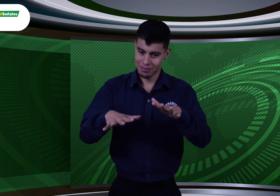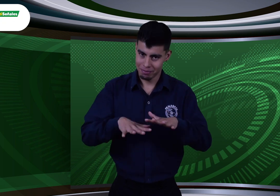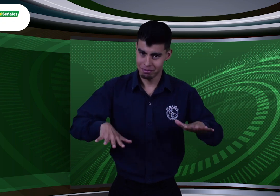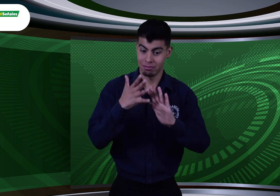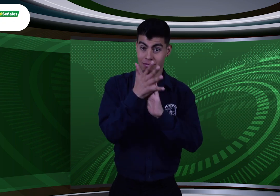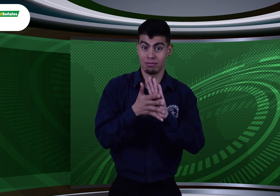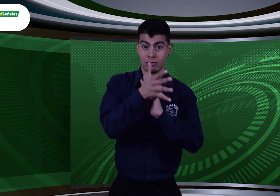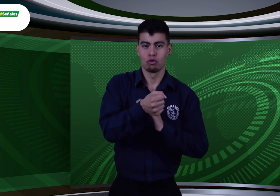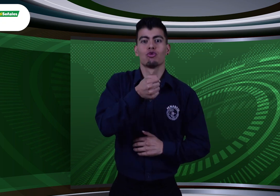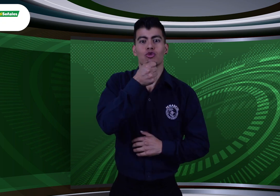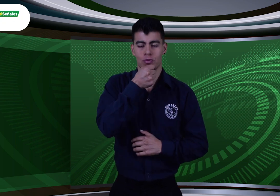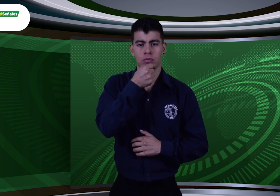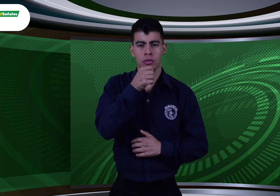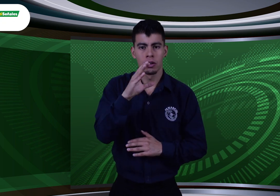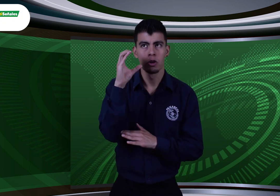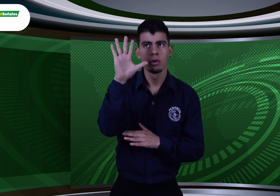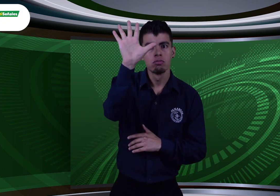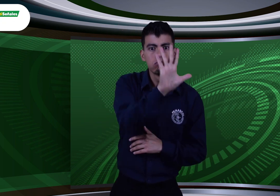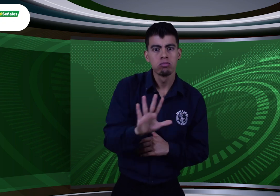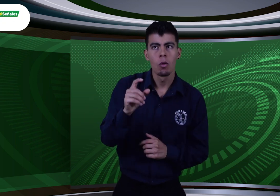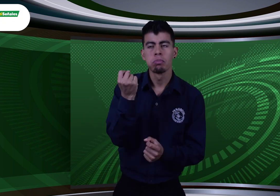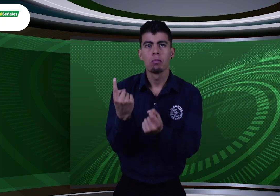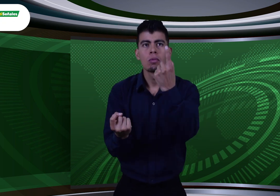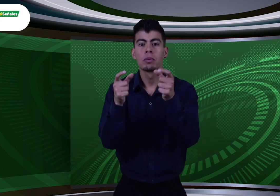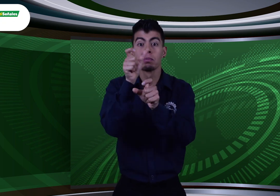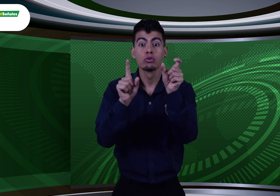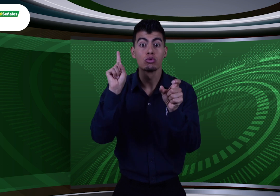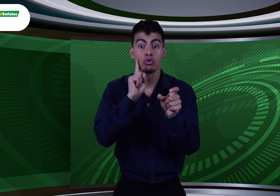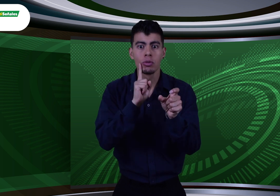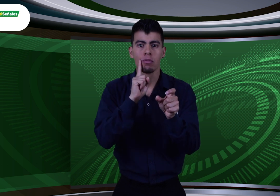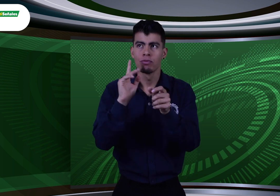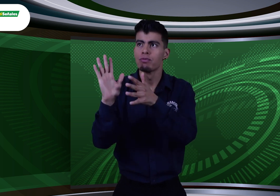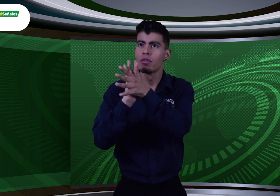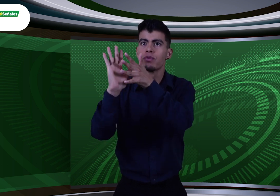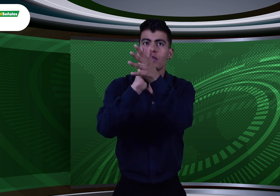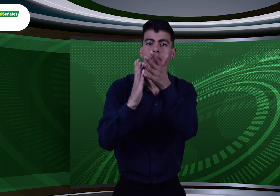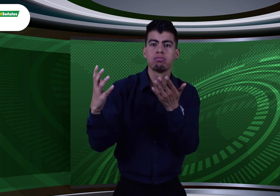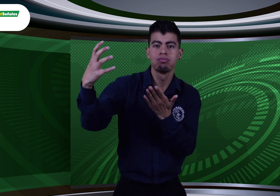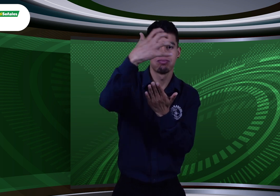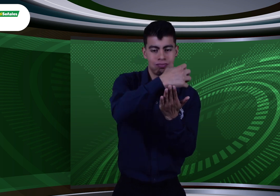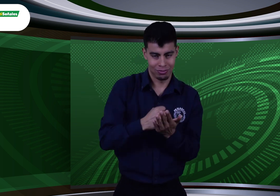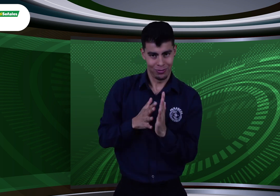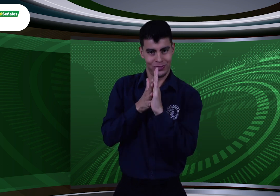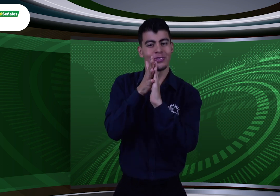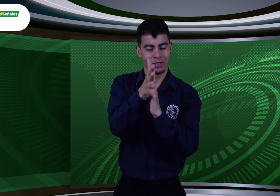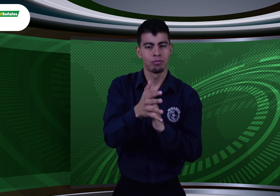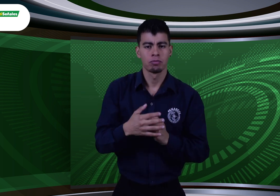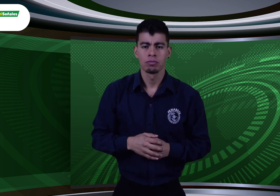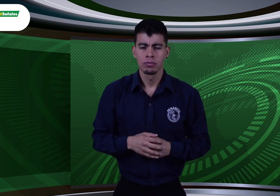Bienvenidos a Noticeñales, el noticiero que informa sobre acontecimientos relacionados a las personas sordas del país. La